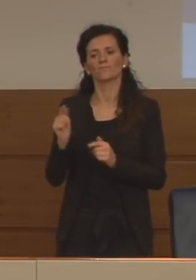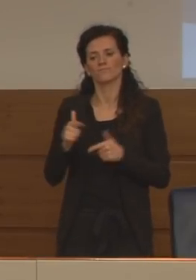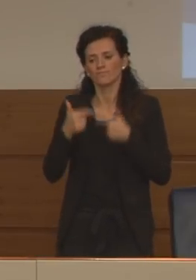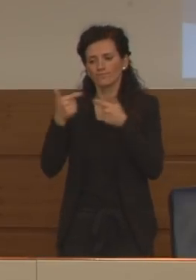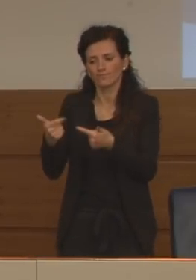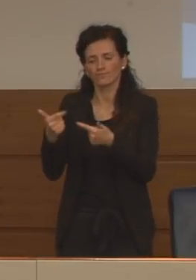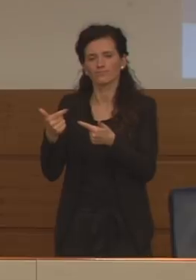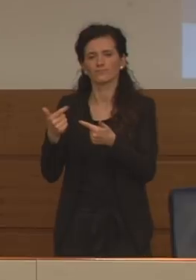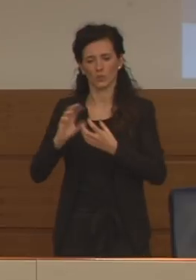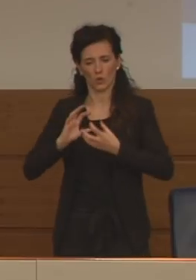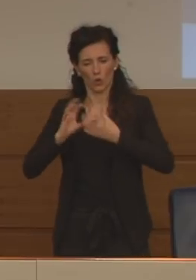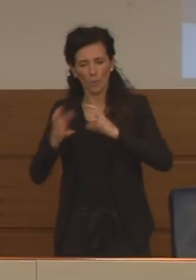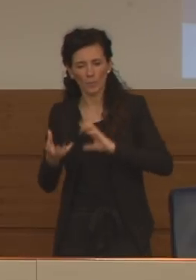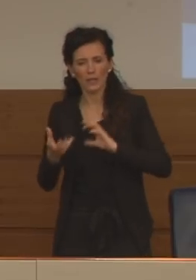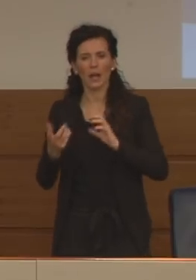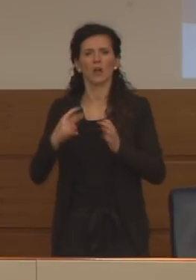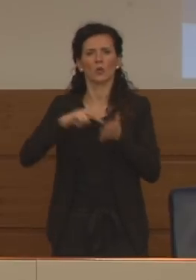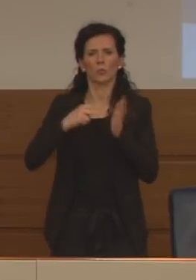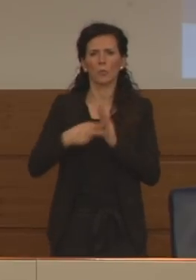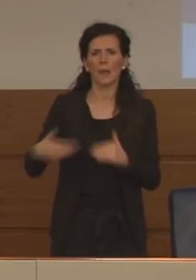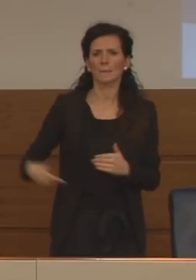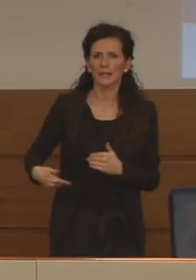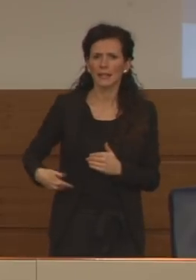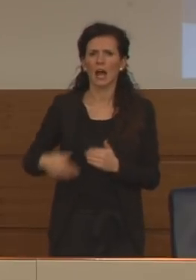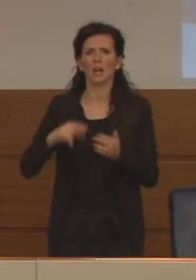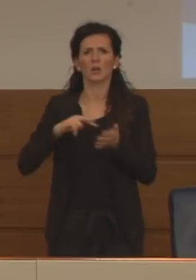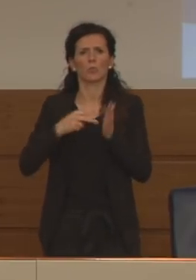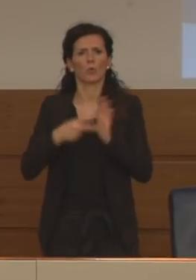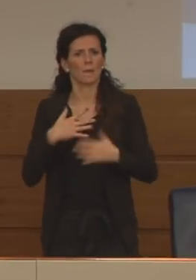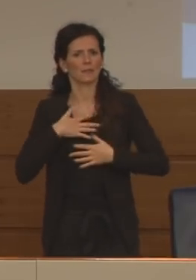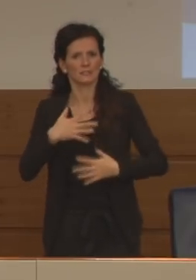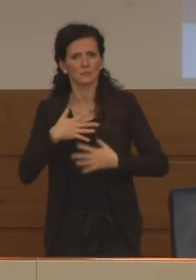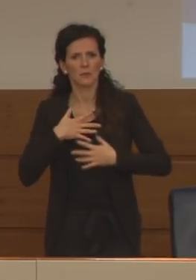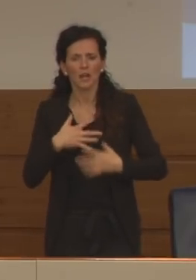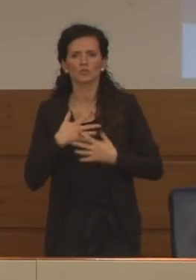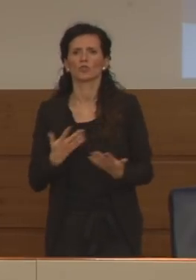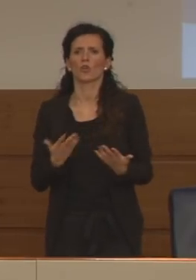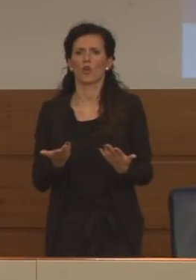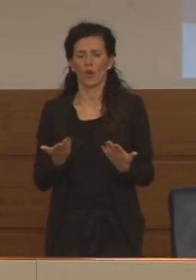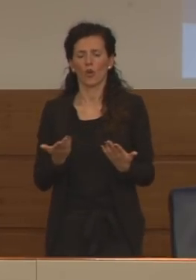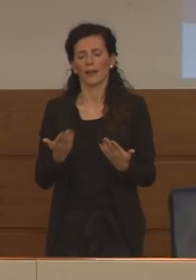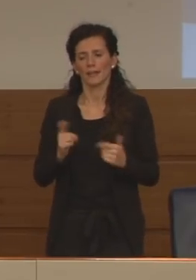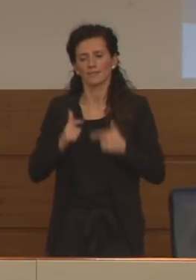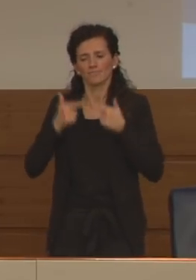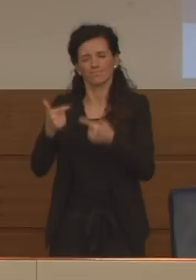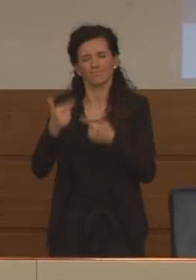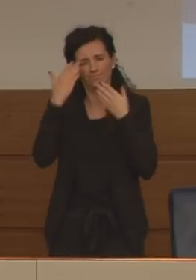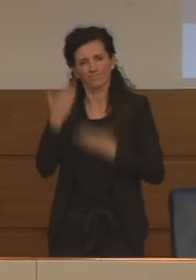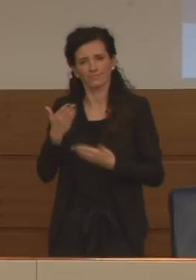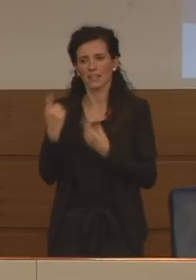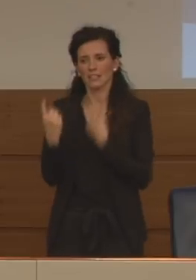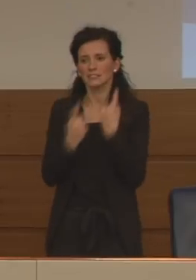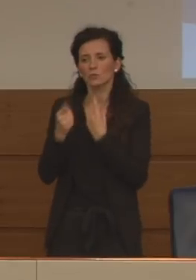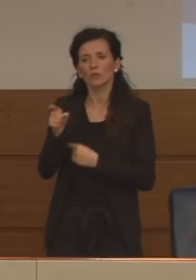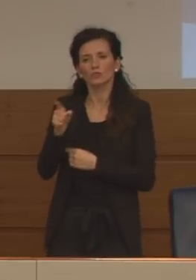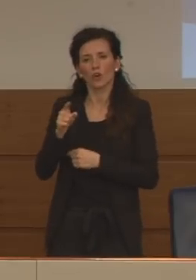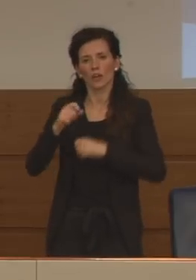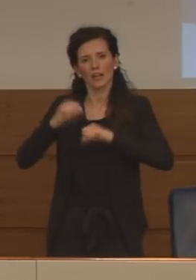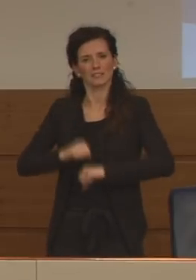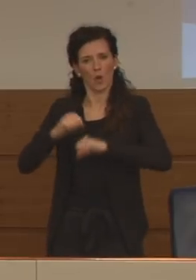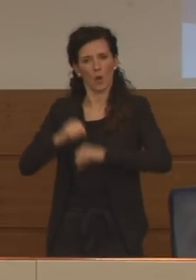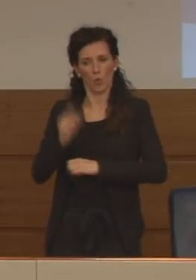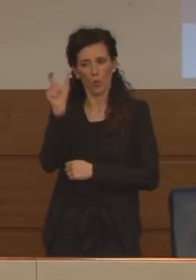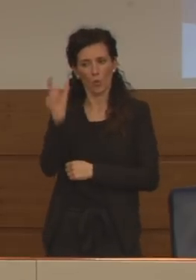esserci come l'insufficienza renale insufficienza respiratoria che caratterizzano un po la storia clinica di queste persone